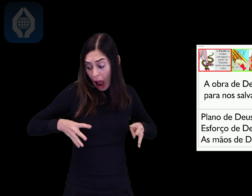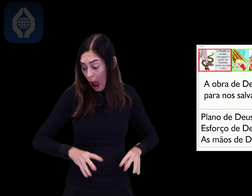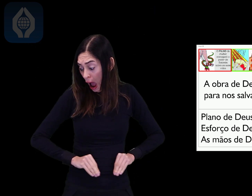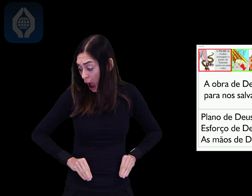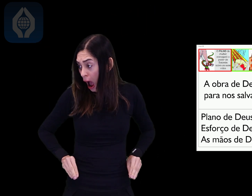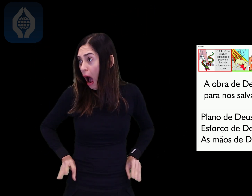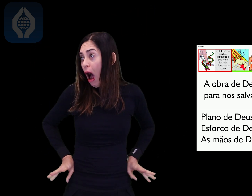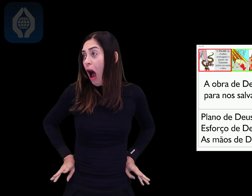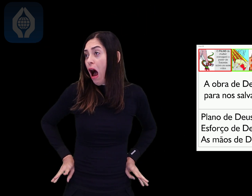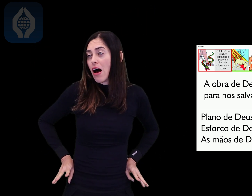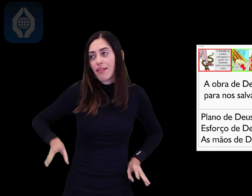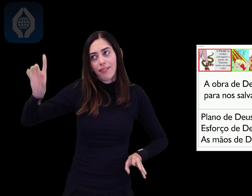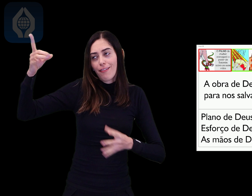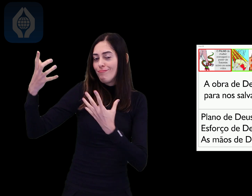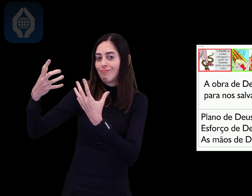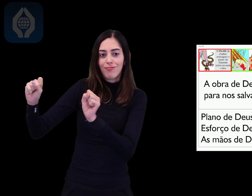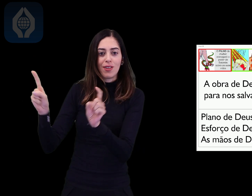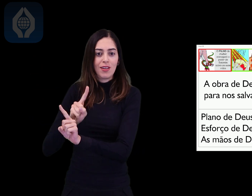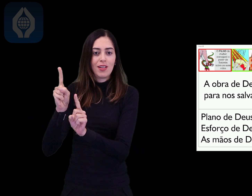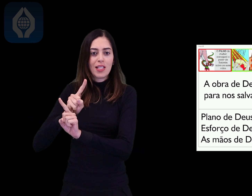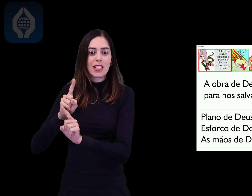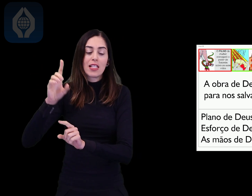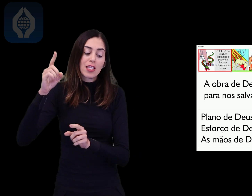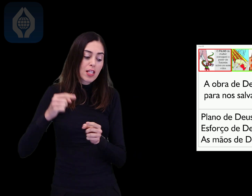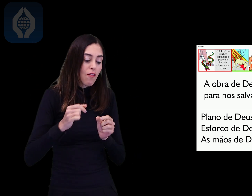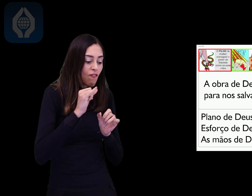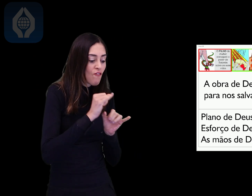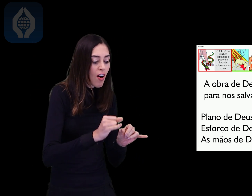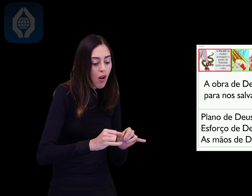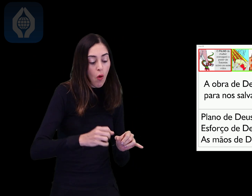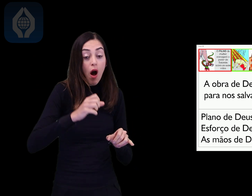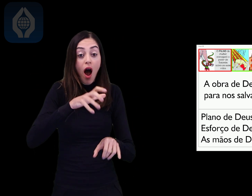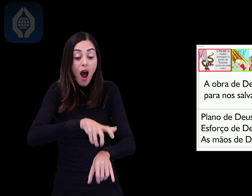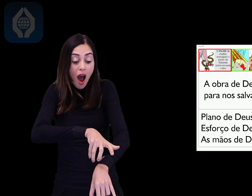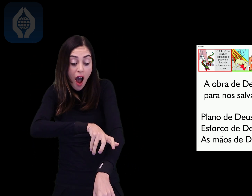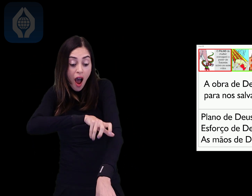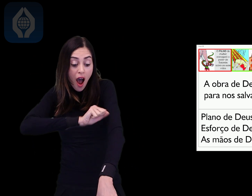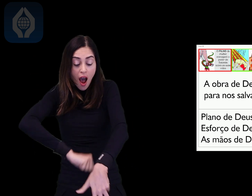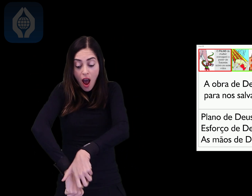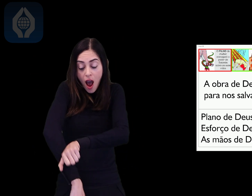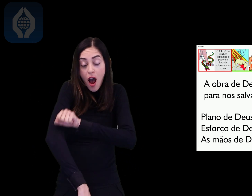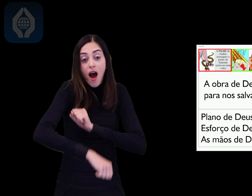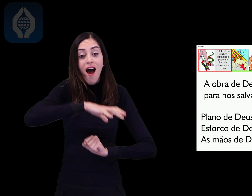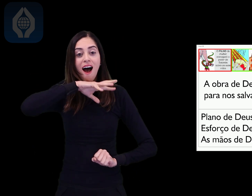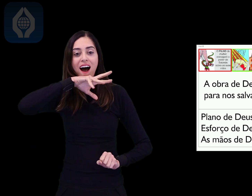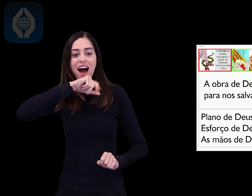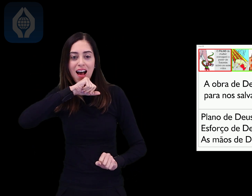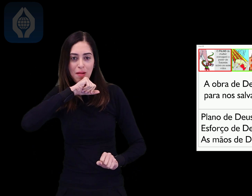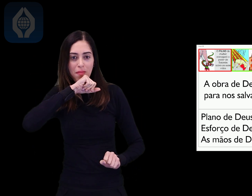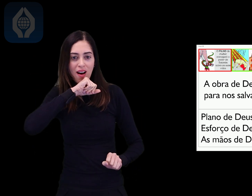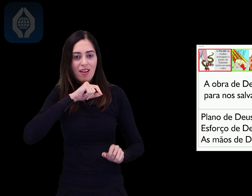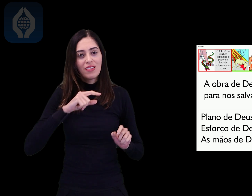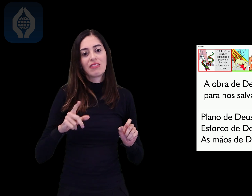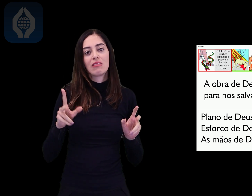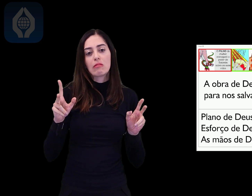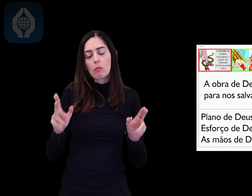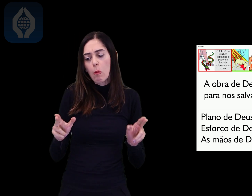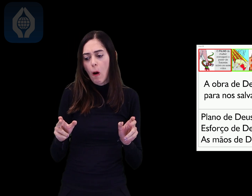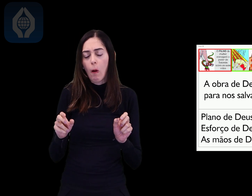que ser de acordo com o que Deus prescrevera. A arca também tinha que ser construída de acordo com o plano de Deus.